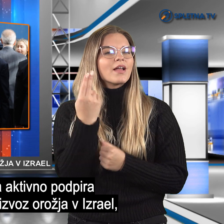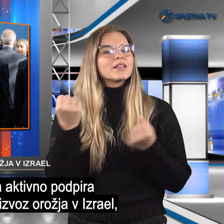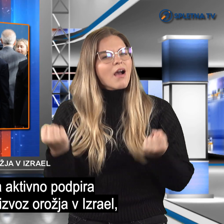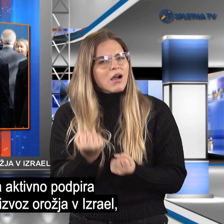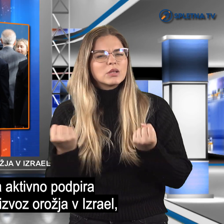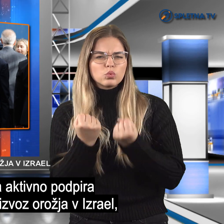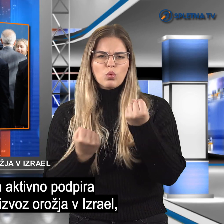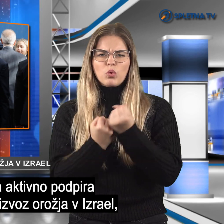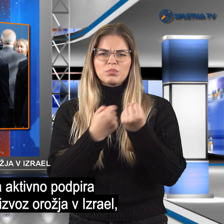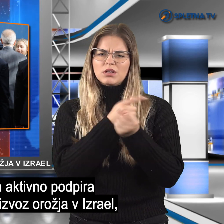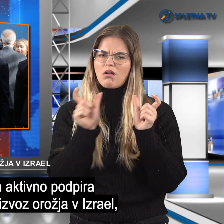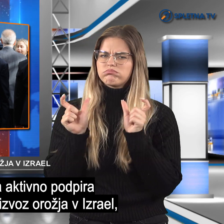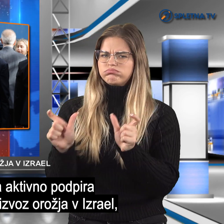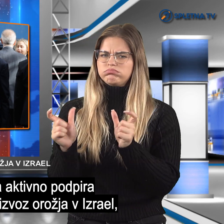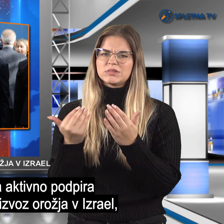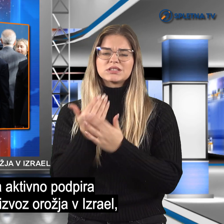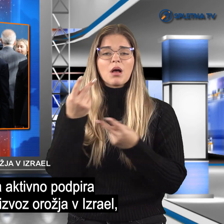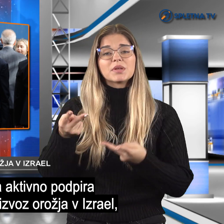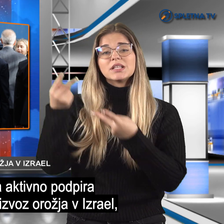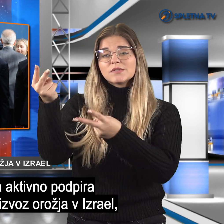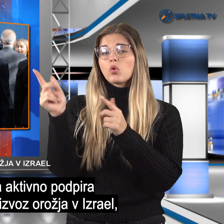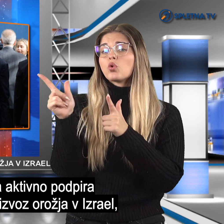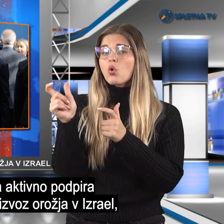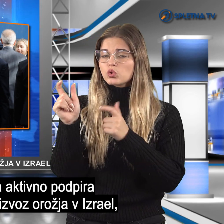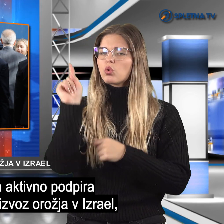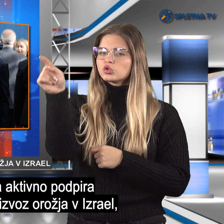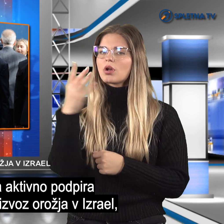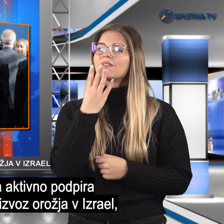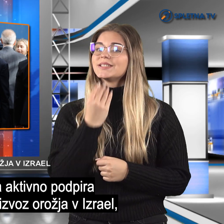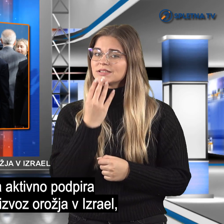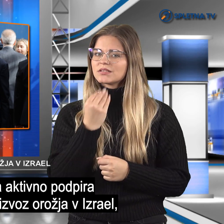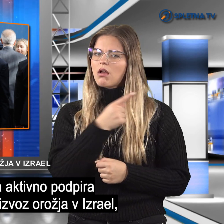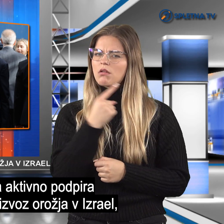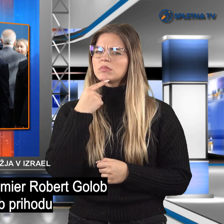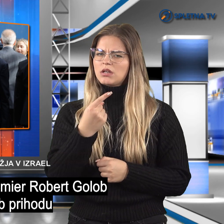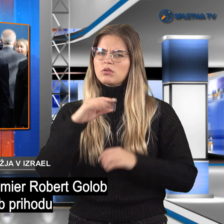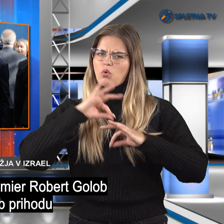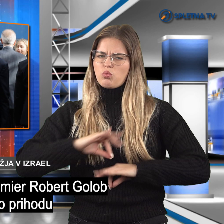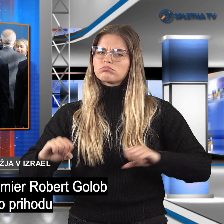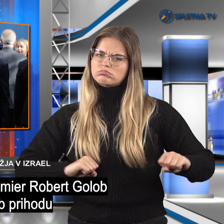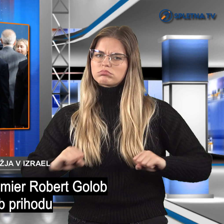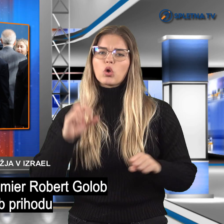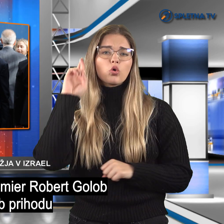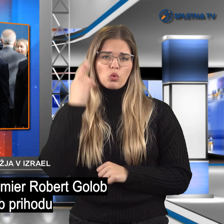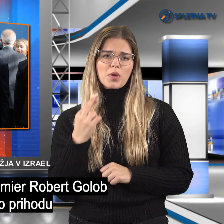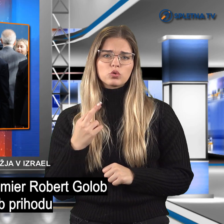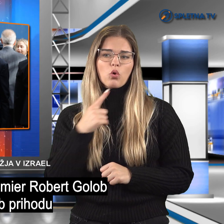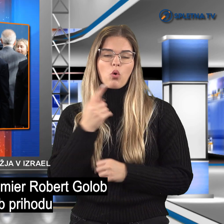Slovenija aktivno podpira embargo na izvoz orožja v Izrael, je dejal premier Robert Golob ob prihodu na vrh